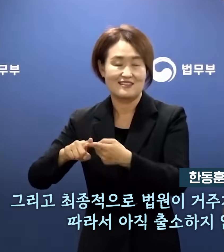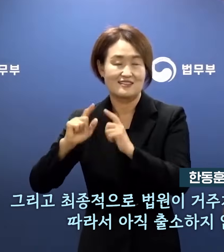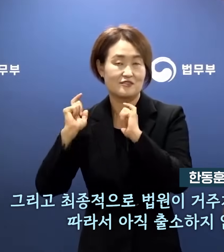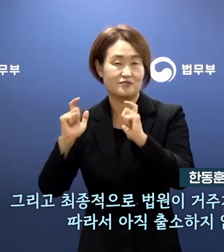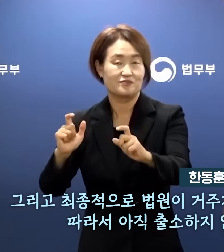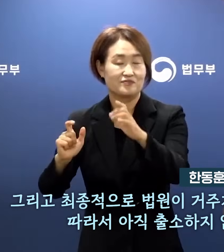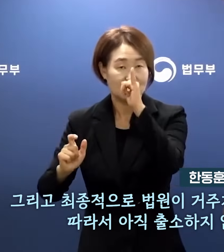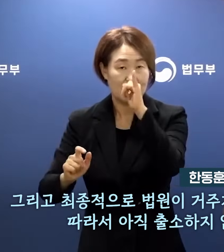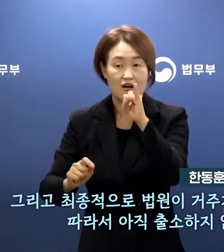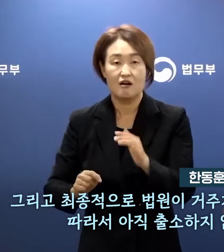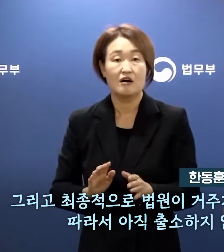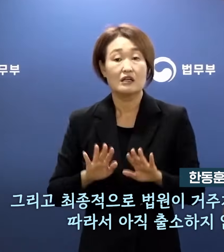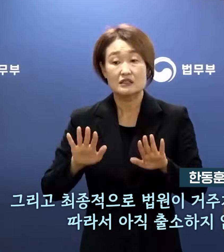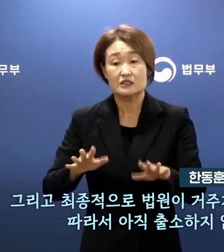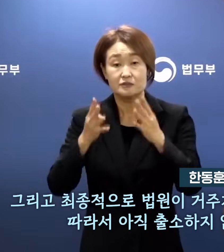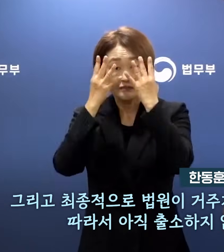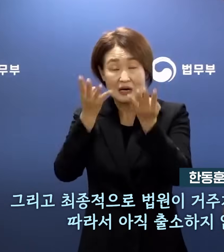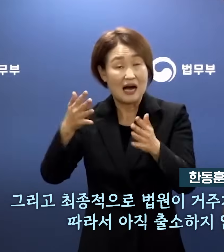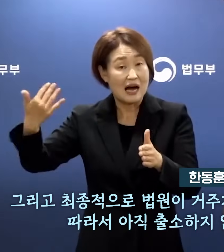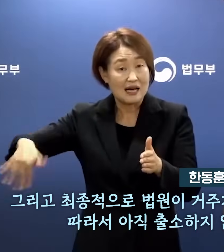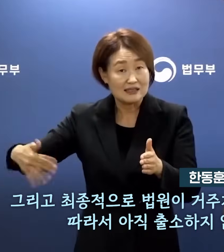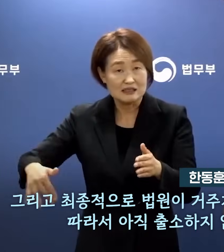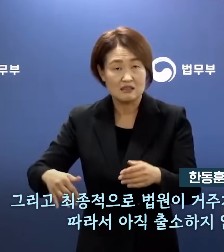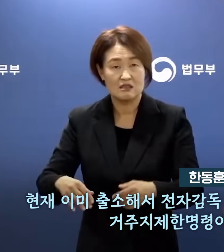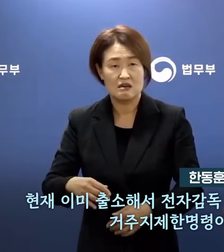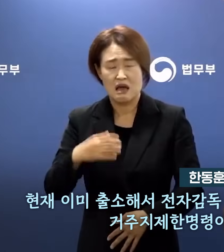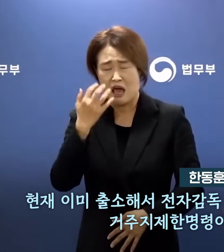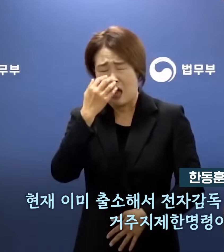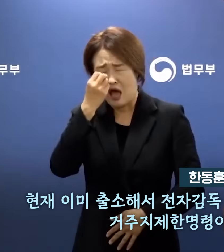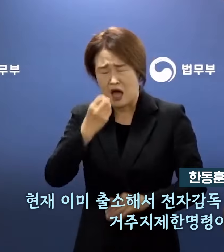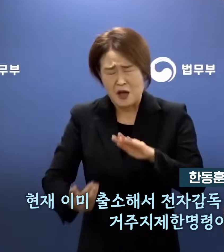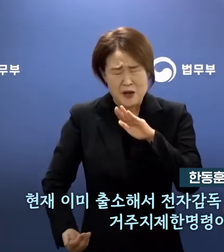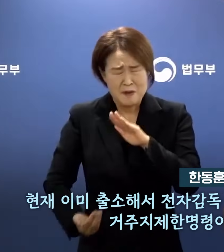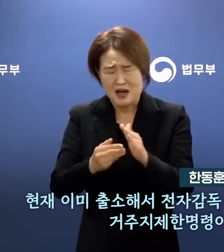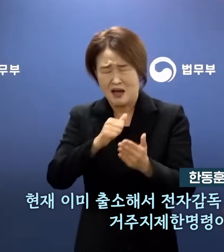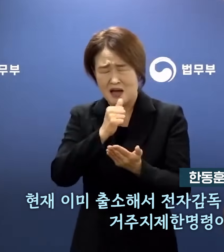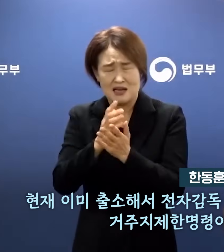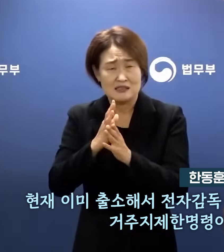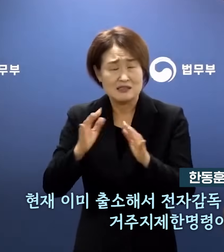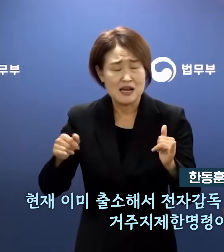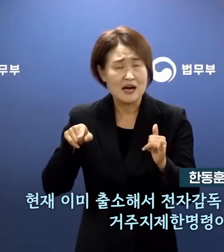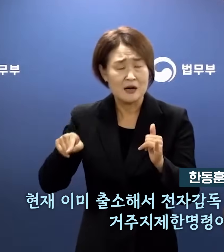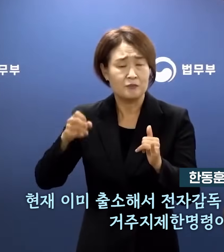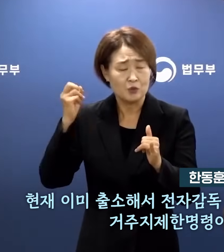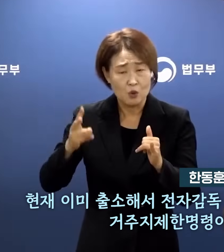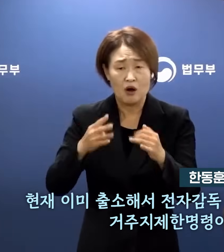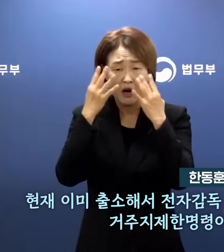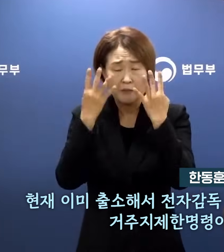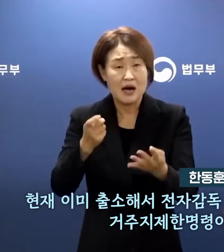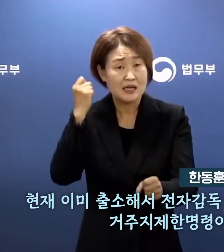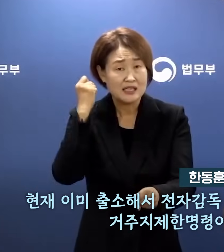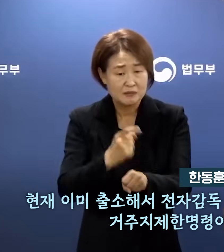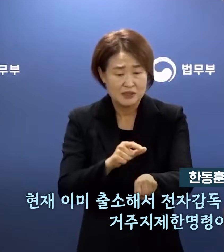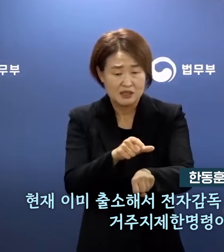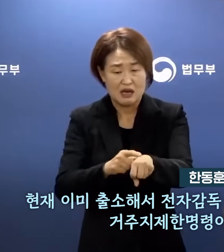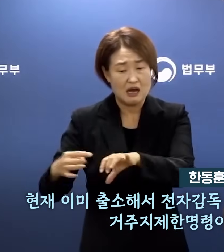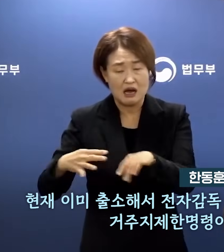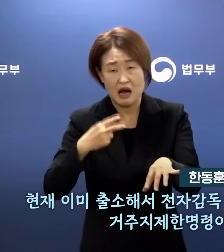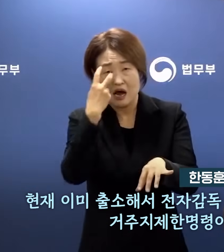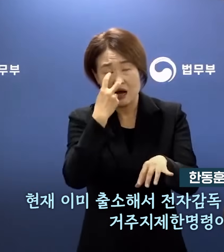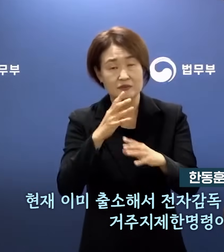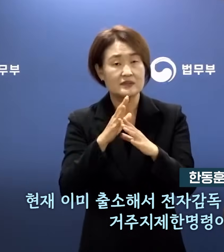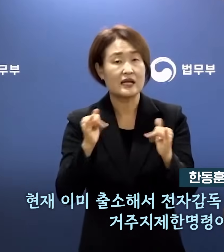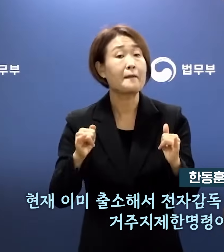따라서 아직 출소하지 않은 고위험 성범죄자는 물론 현재 이미 출소해서 전자감독 중인